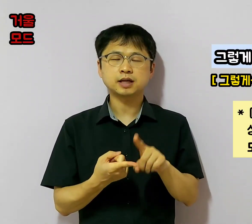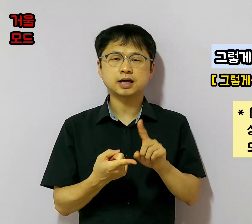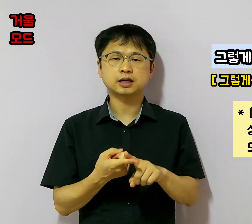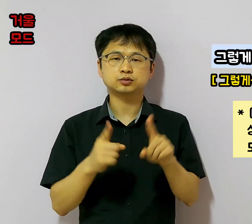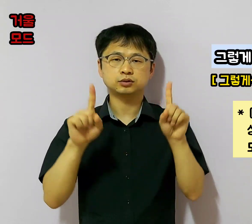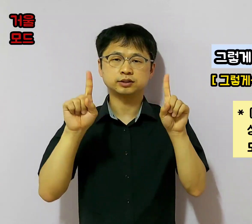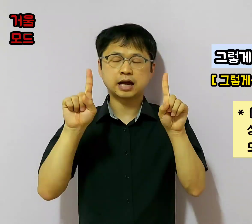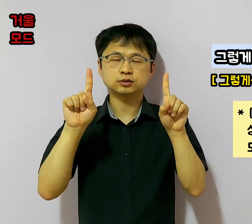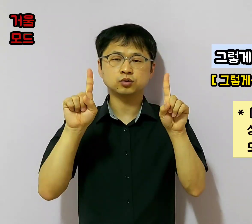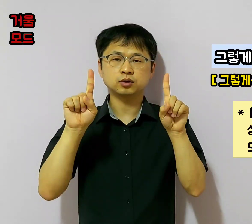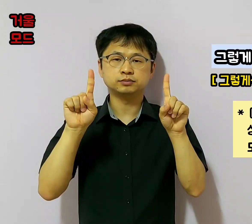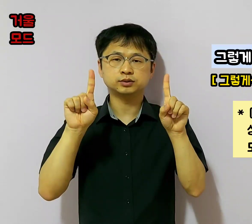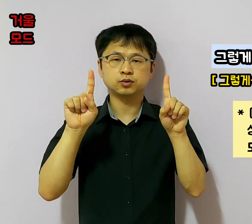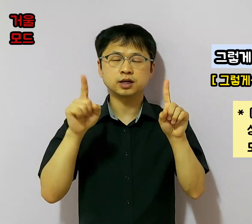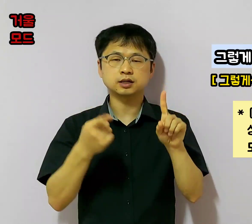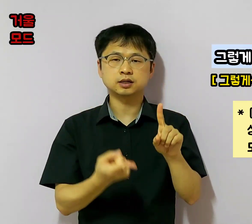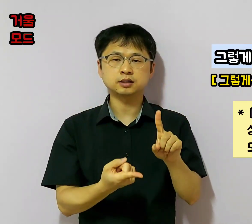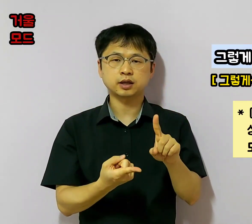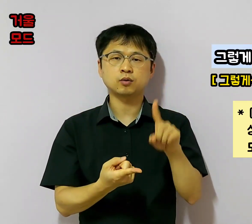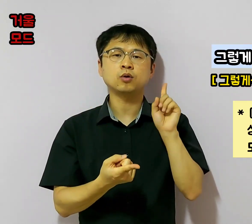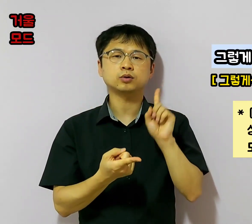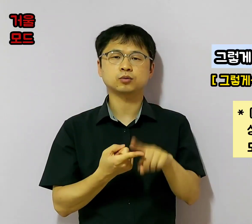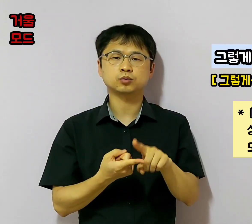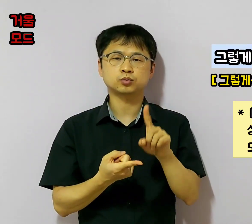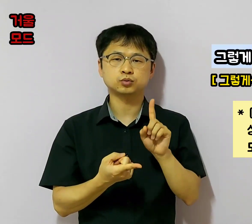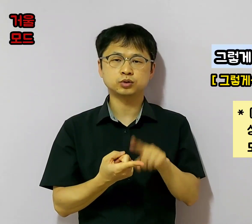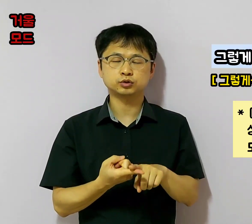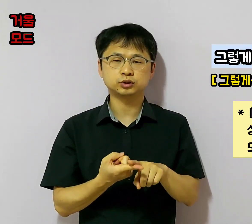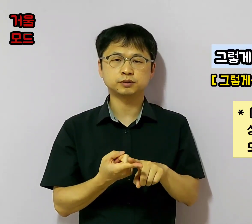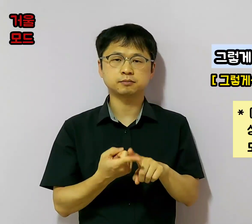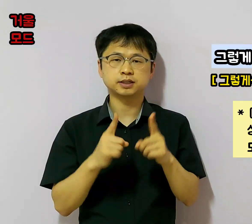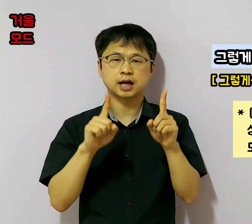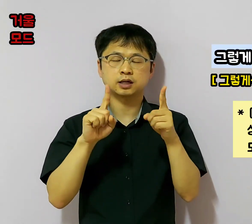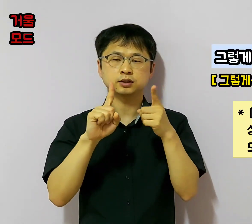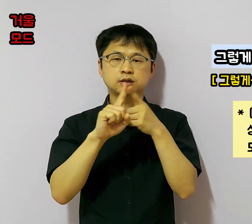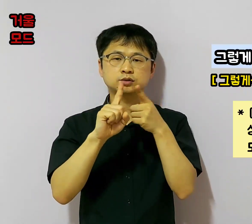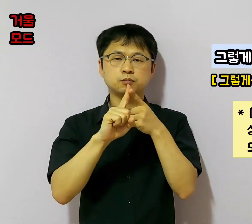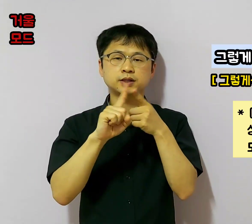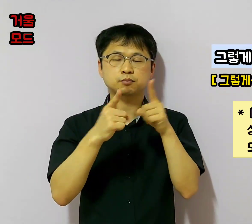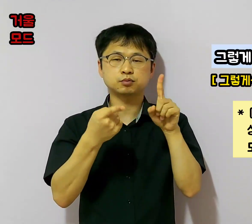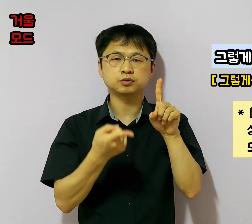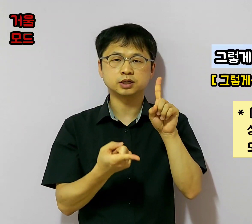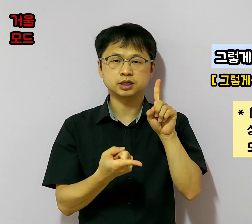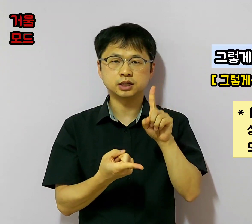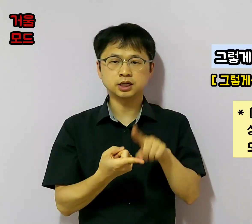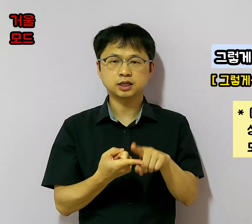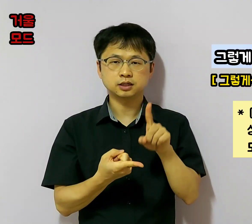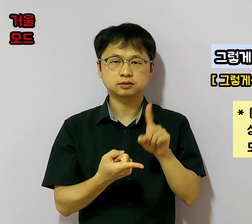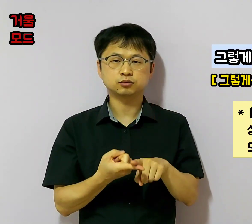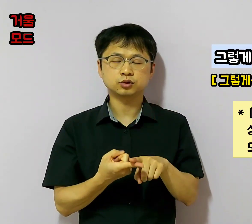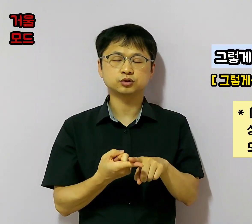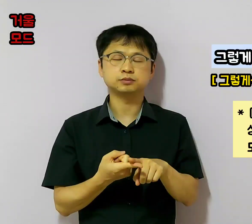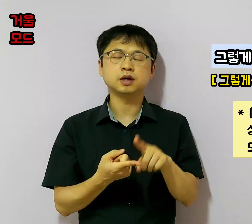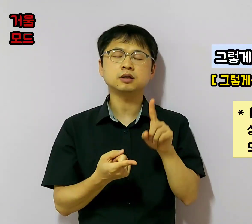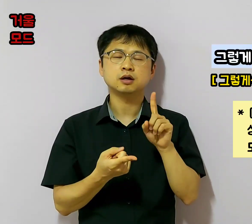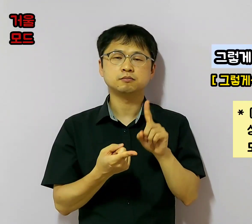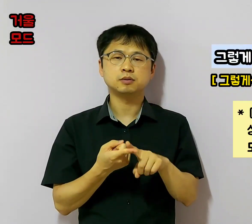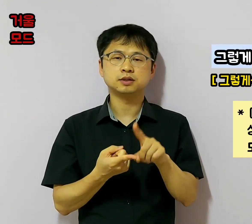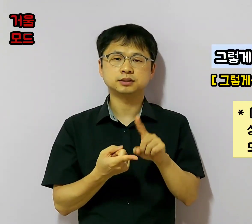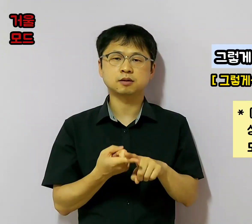답답스럽다 라는 수어는 양손 검지 손가락을 대고 톡 두들겨 주시면 됩니다. 손바닥 부분끼리 두들겨 주시면